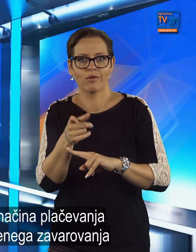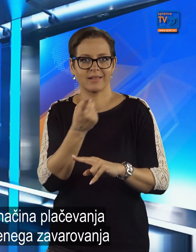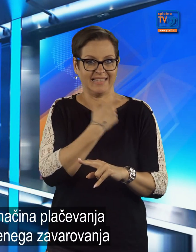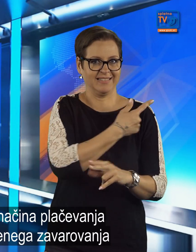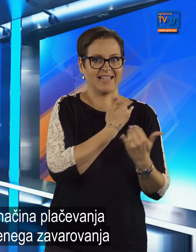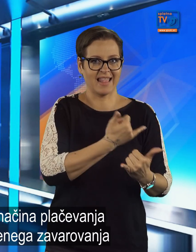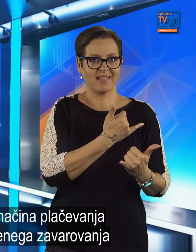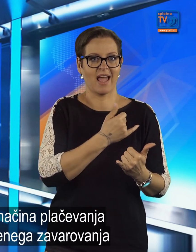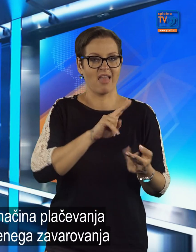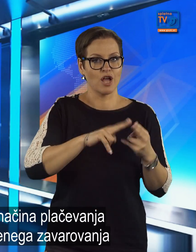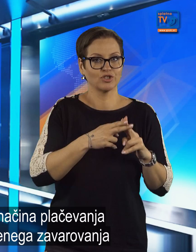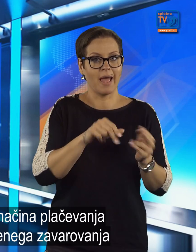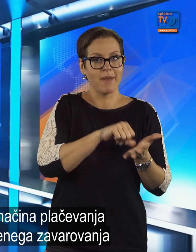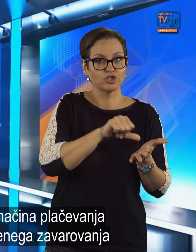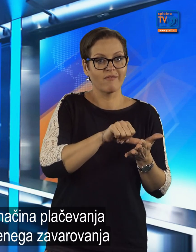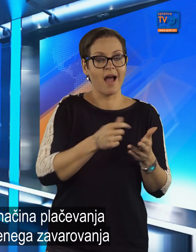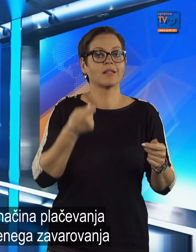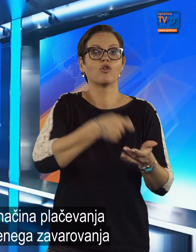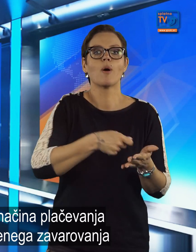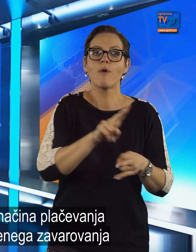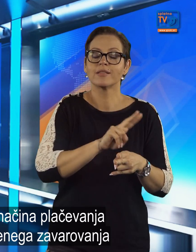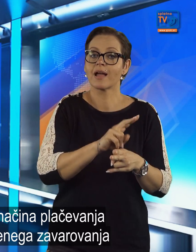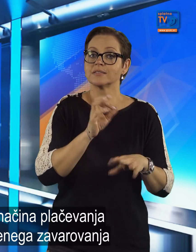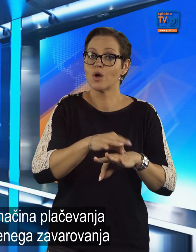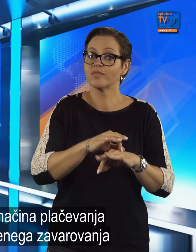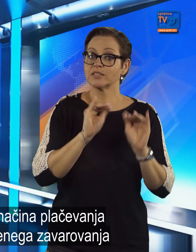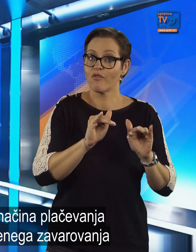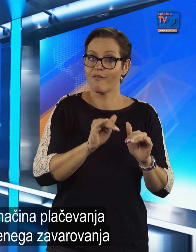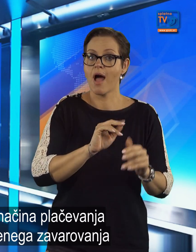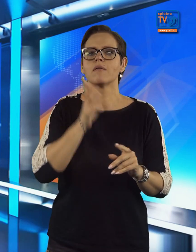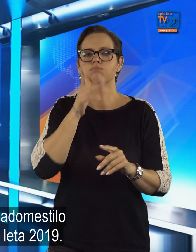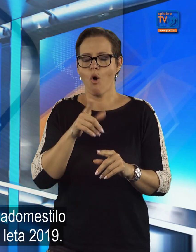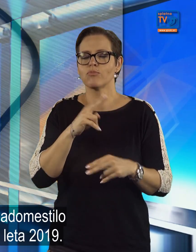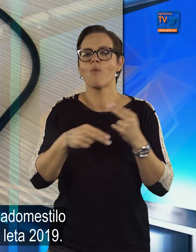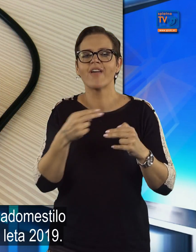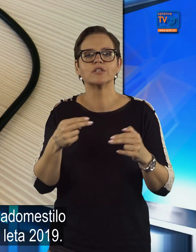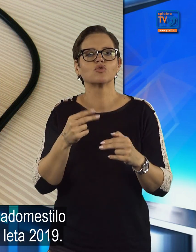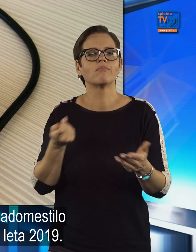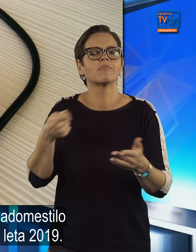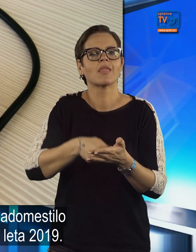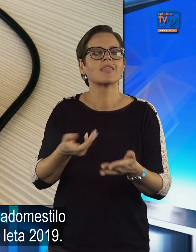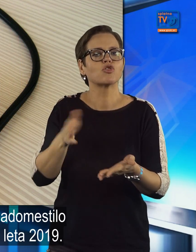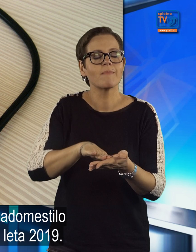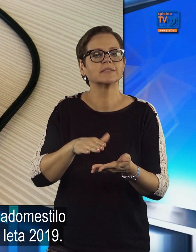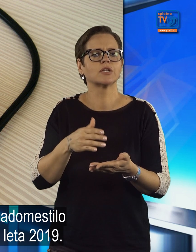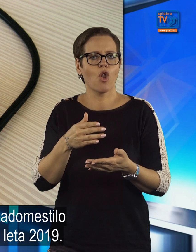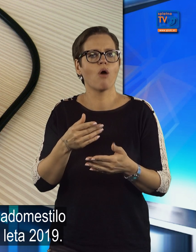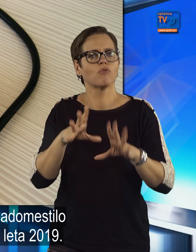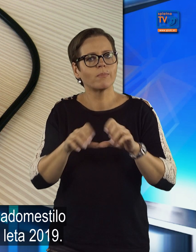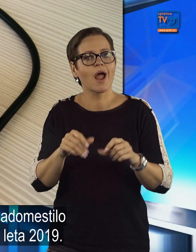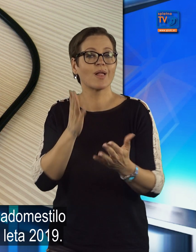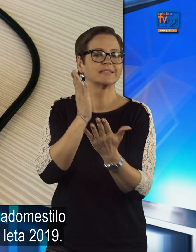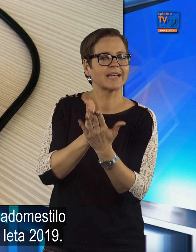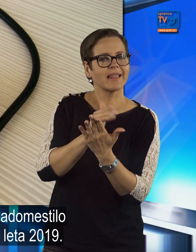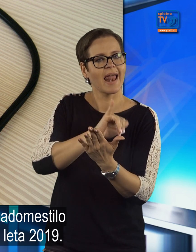Prehod iz sedanjega načina plačevanja dopolnilnega zdravstvenega zavarovanja bo v obvezno nadomestilo opravljen sredi